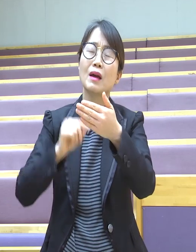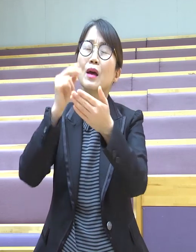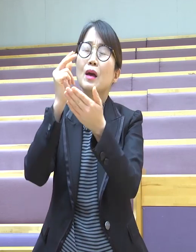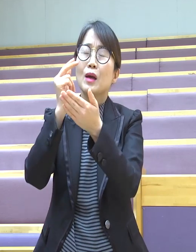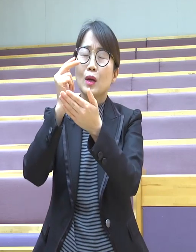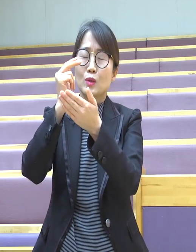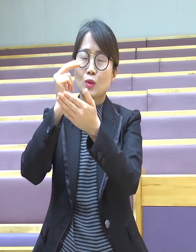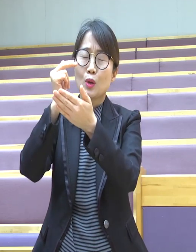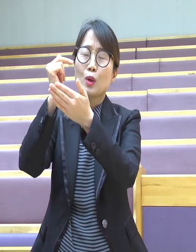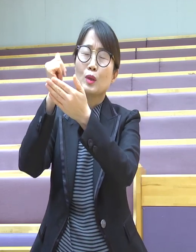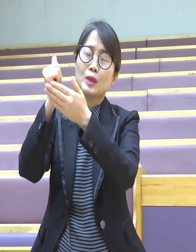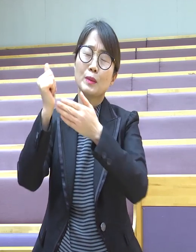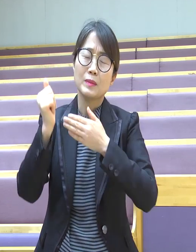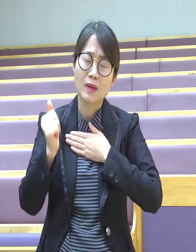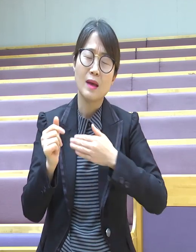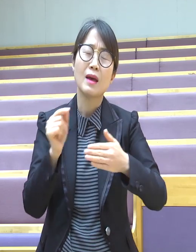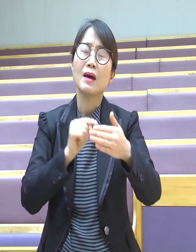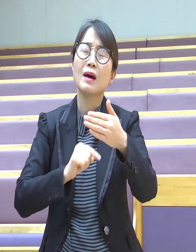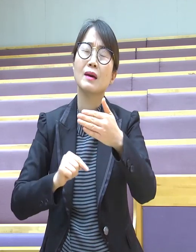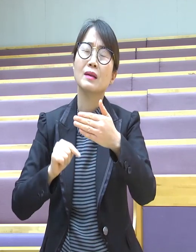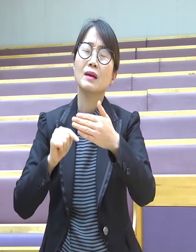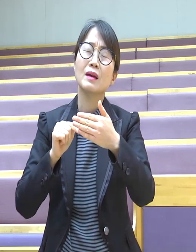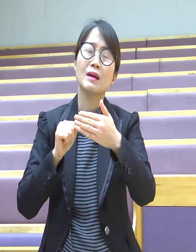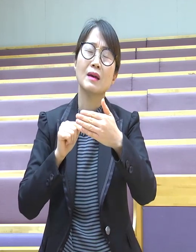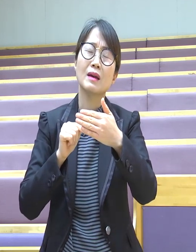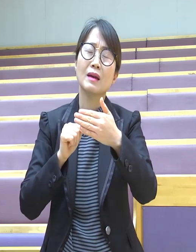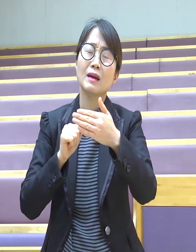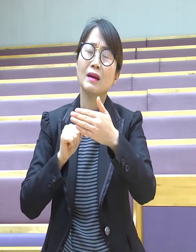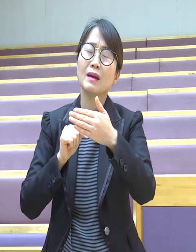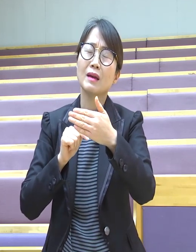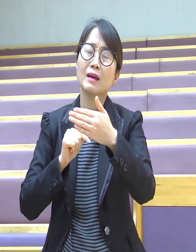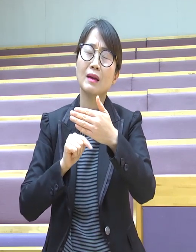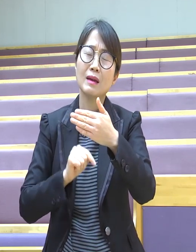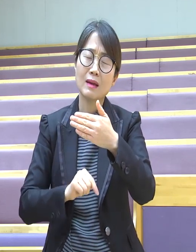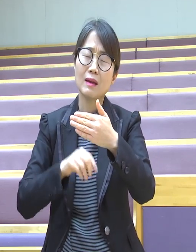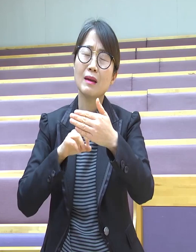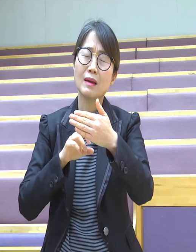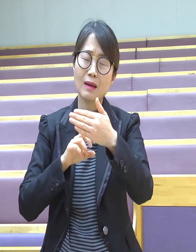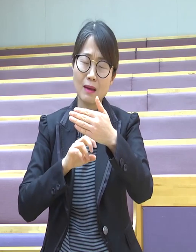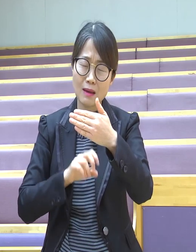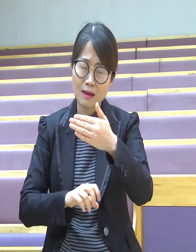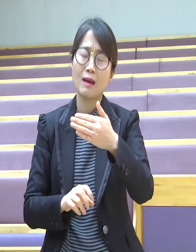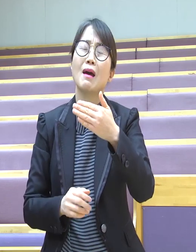내 안에, 주님 내